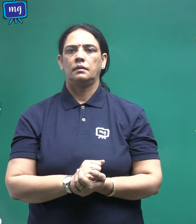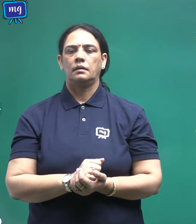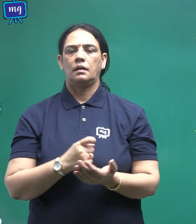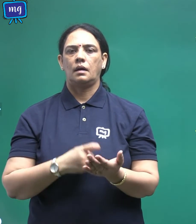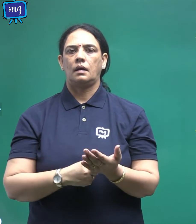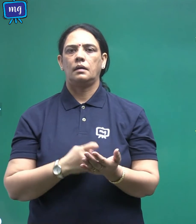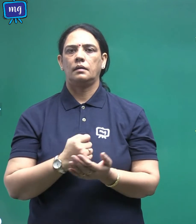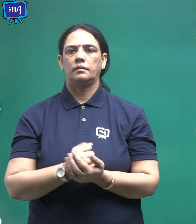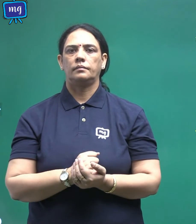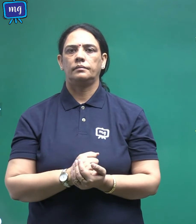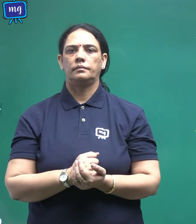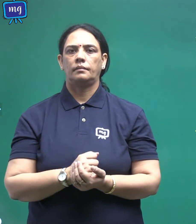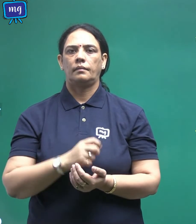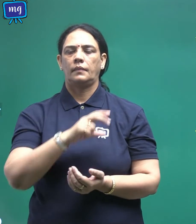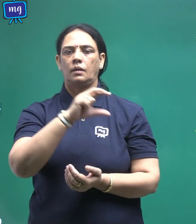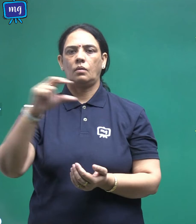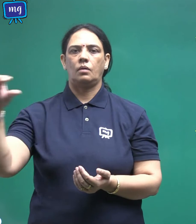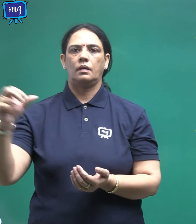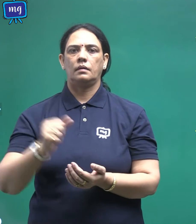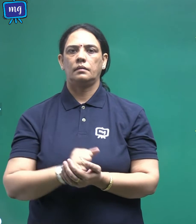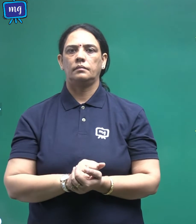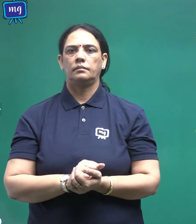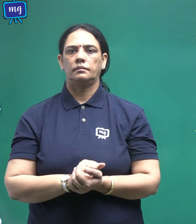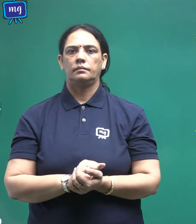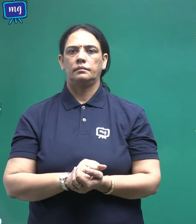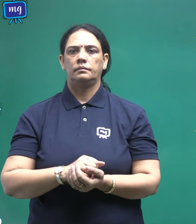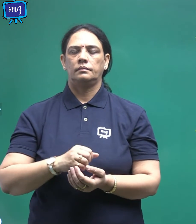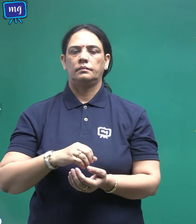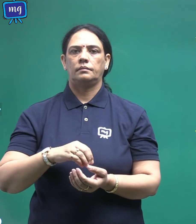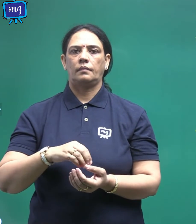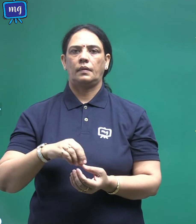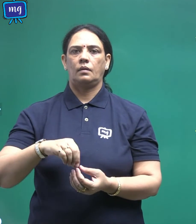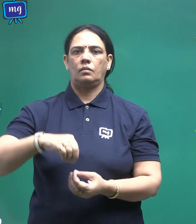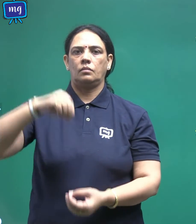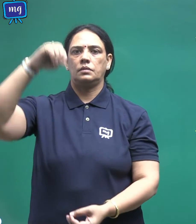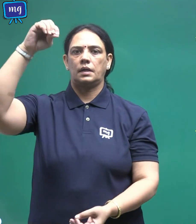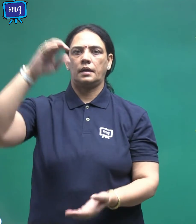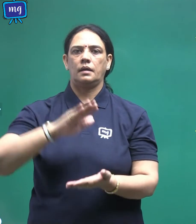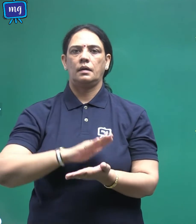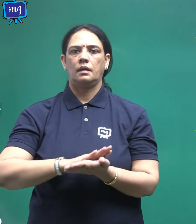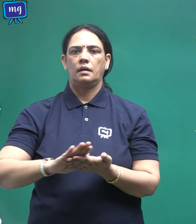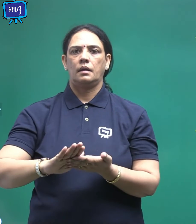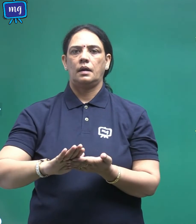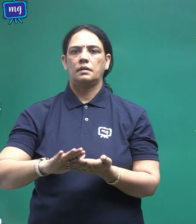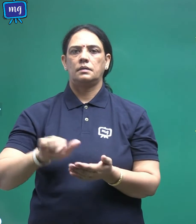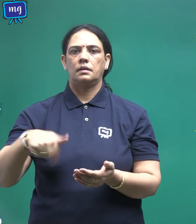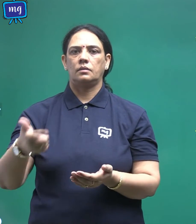R तथा ऊंचाई h है, तो